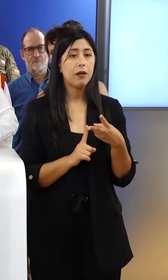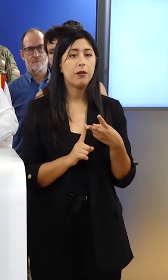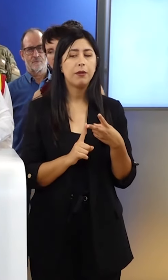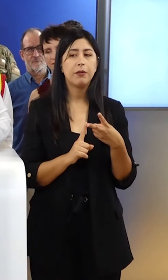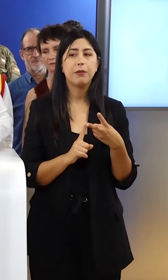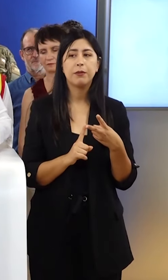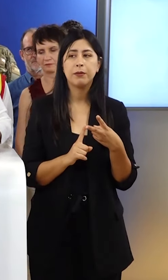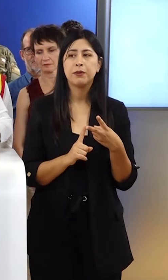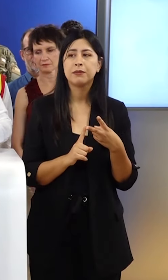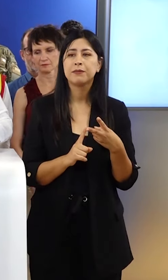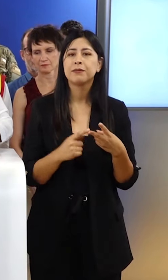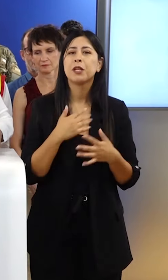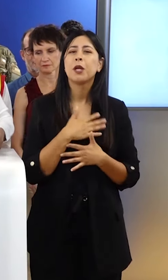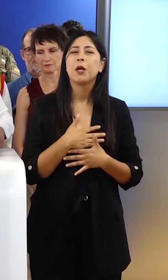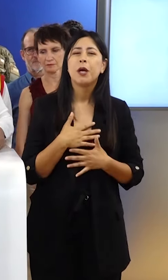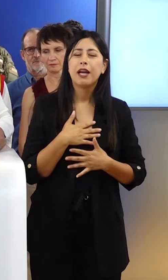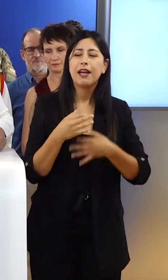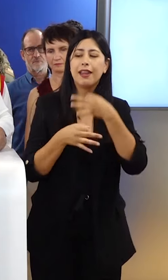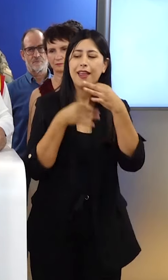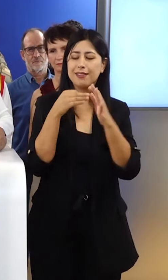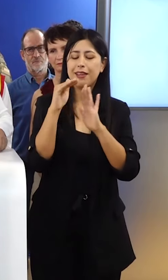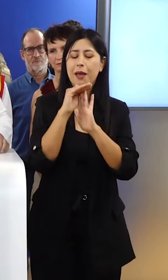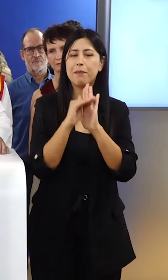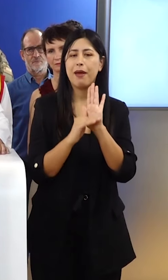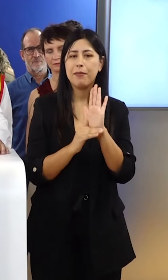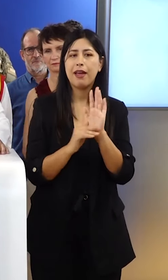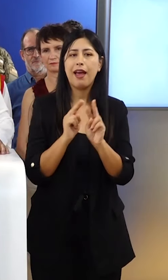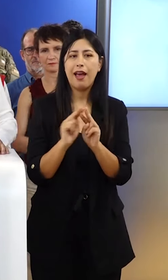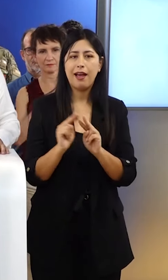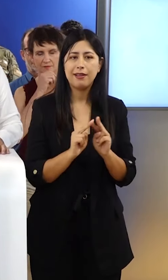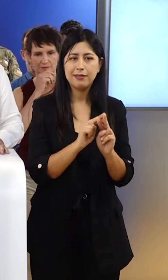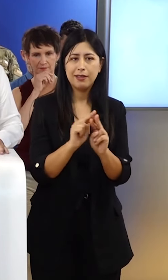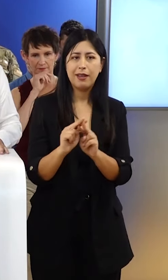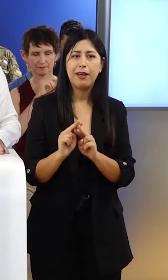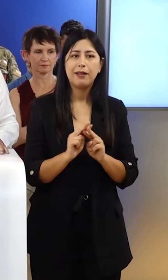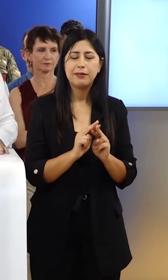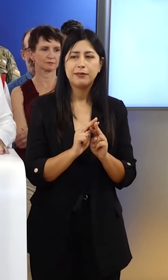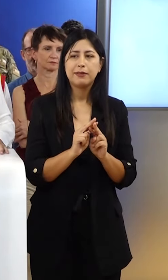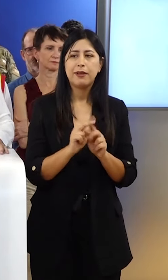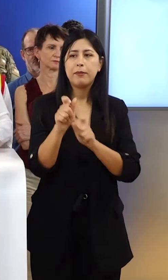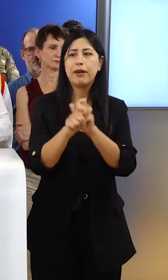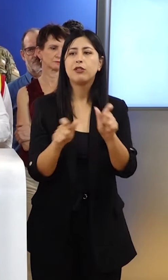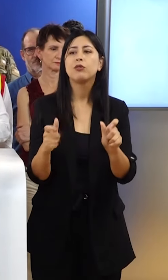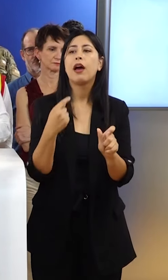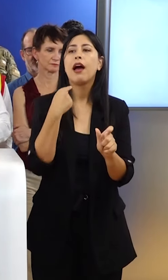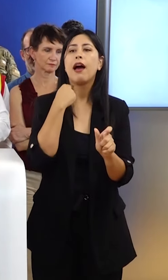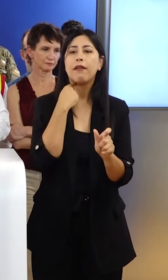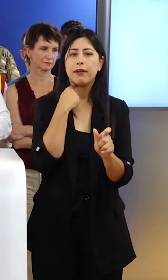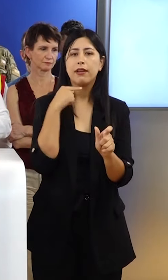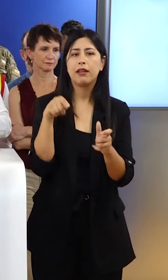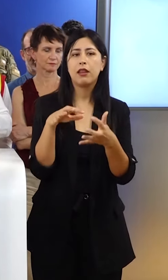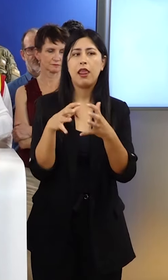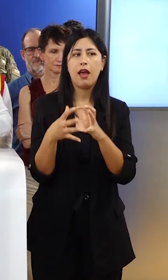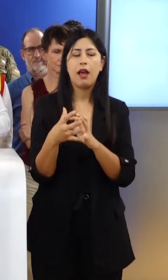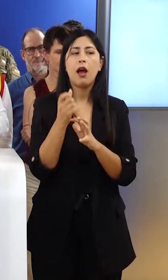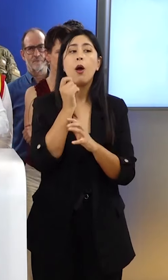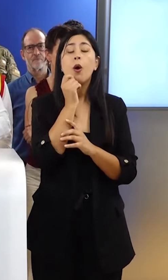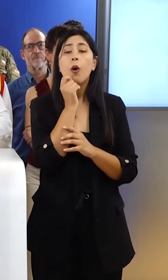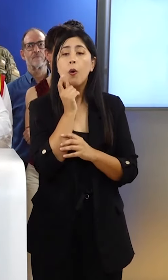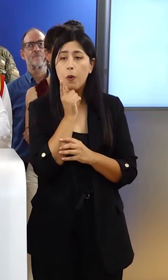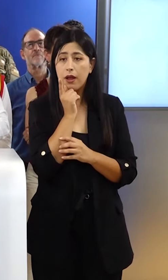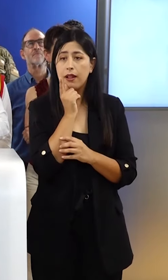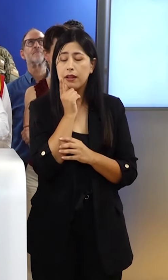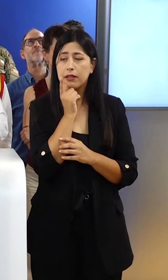eh quería mencionar una serie de medidas que se van a aplicar en favor de Los afectados por este desastre que tienen que ver con el